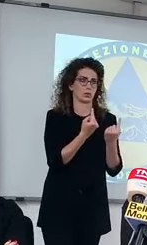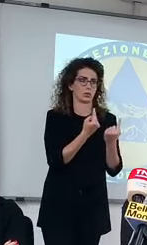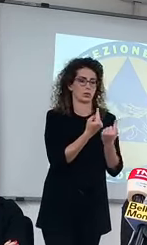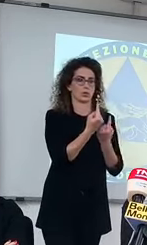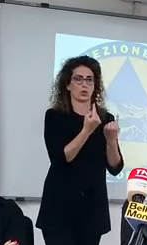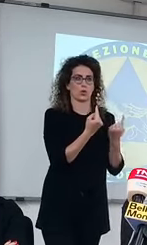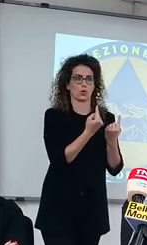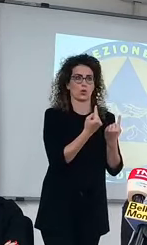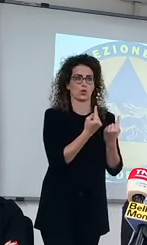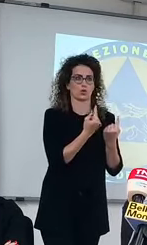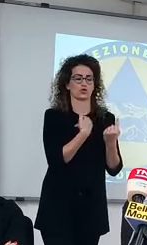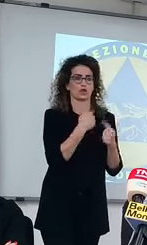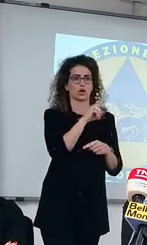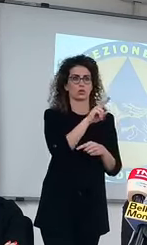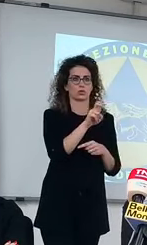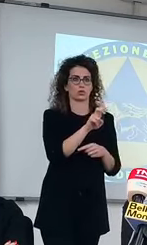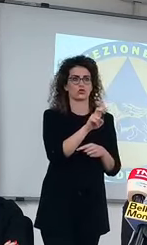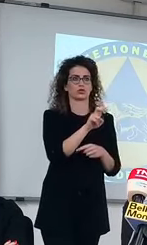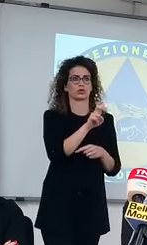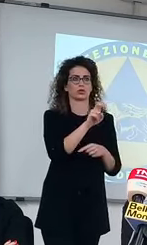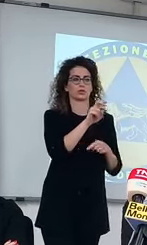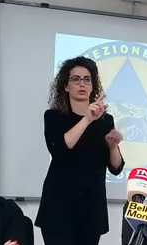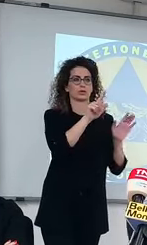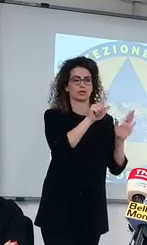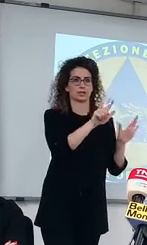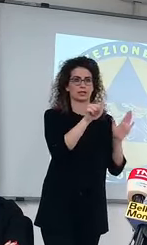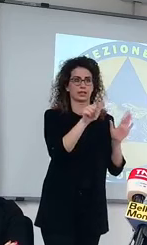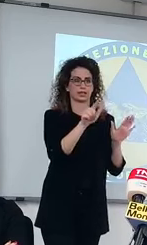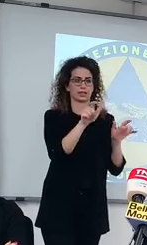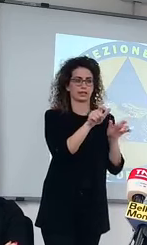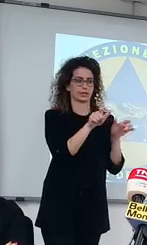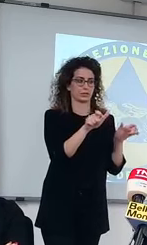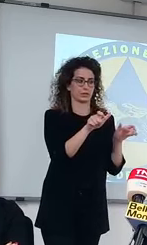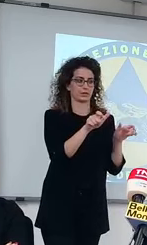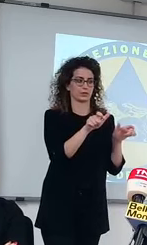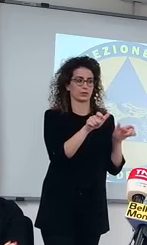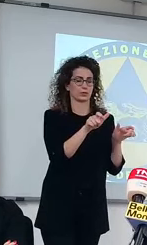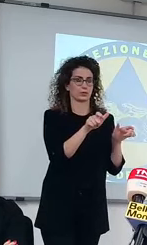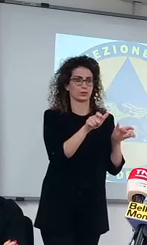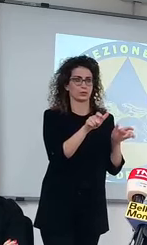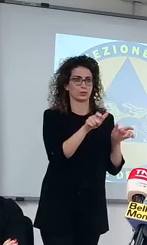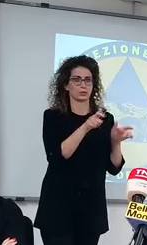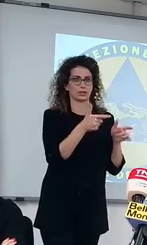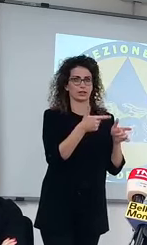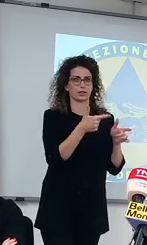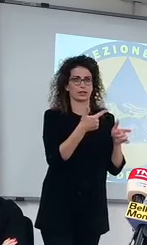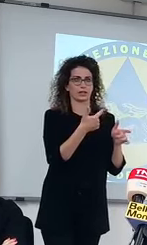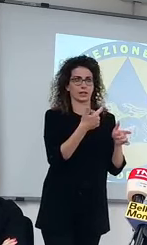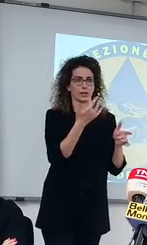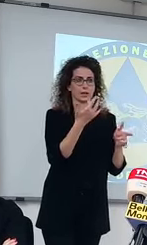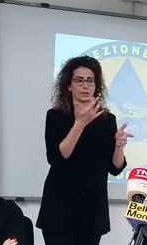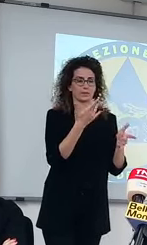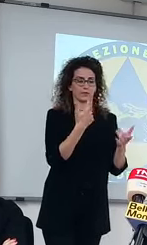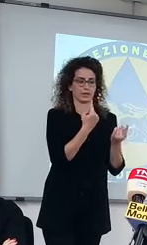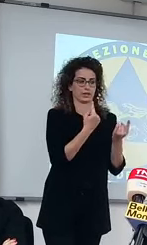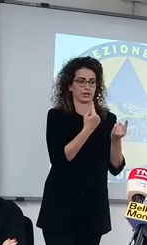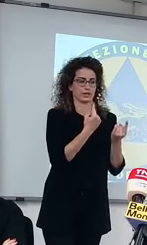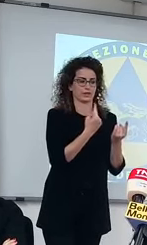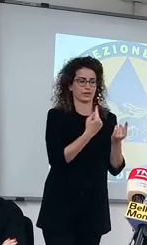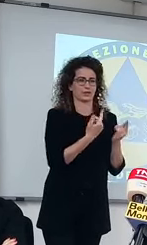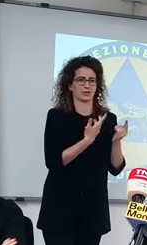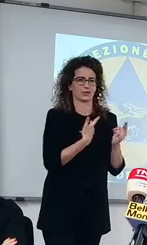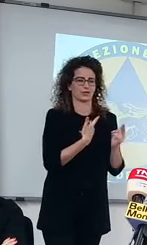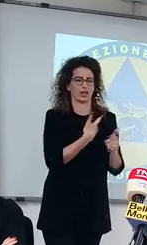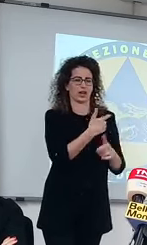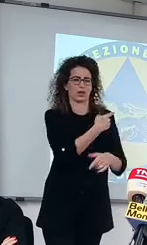segnalano 257 eventi avversi in Gran Bretagna. Non è che lì non sia successo sì, nulla. Sì, sì, sì, certo, cioè, certo. Così per onestà di